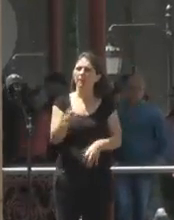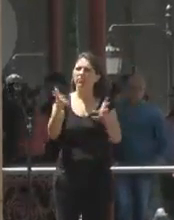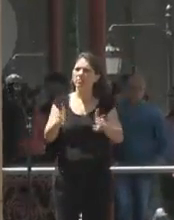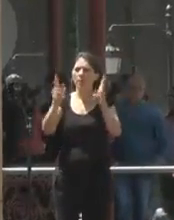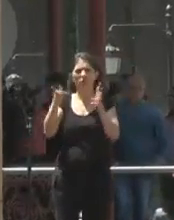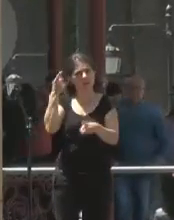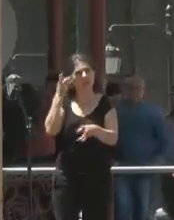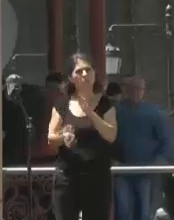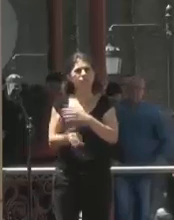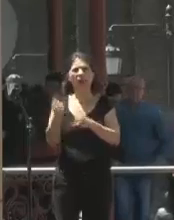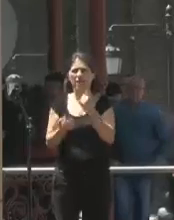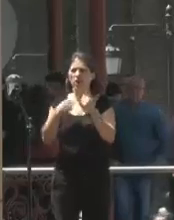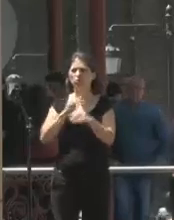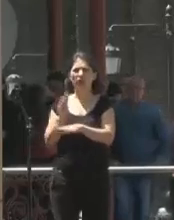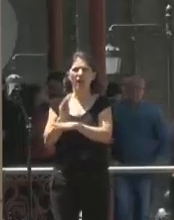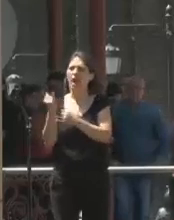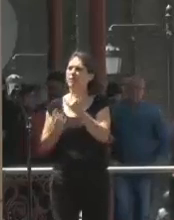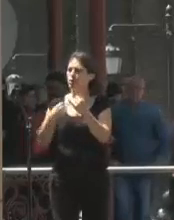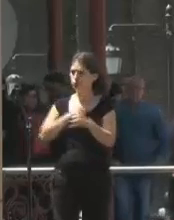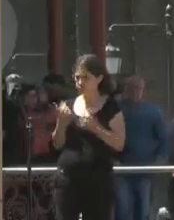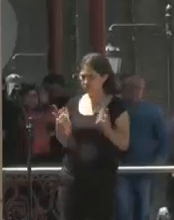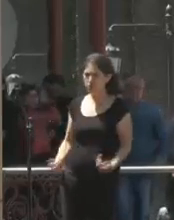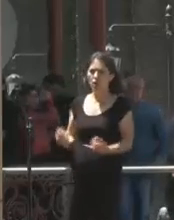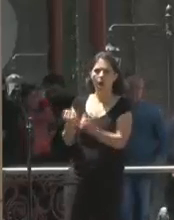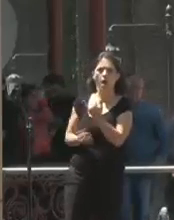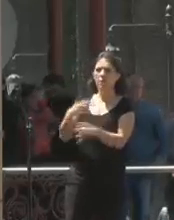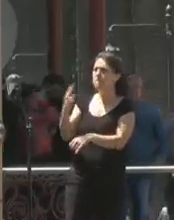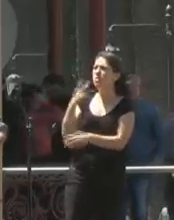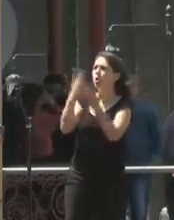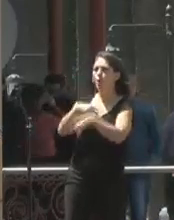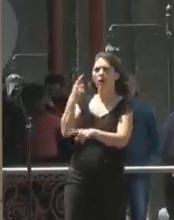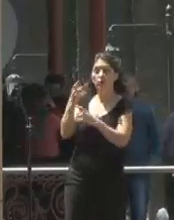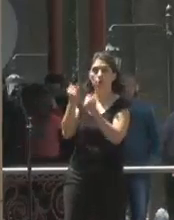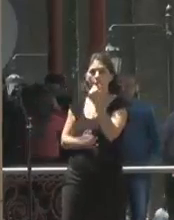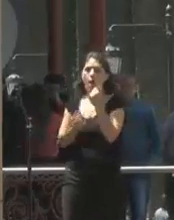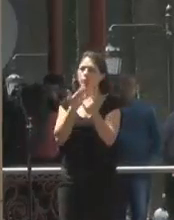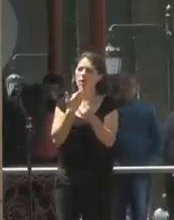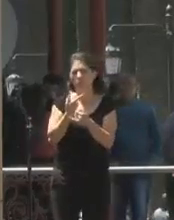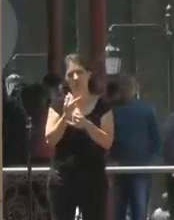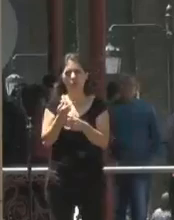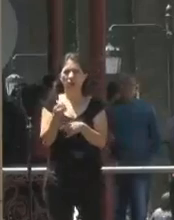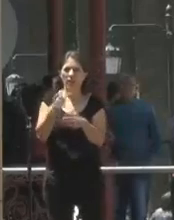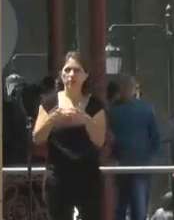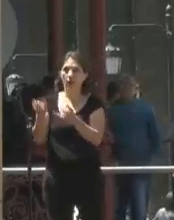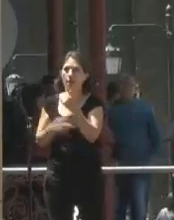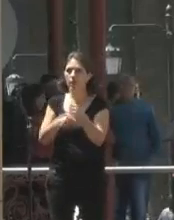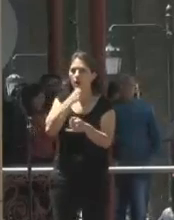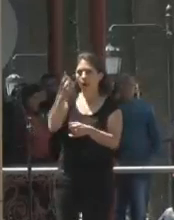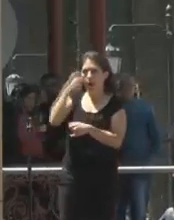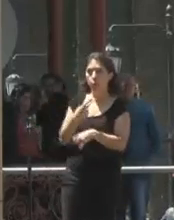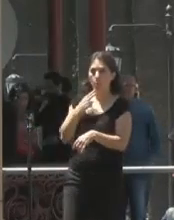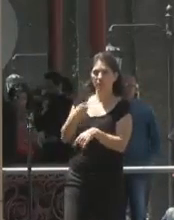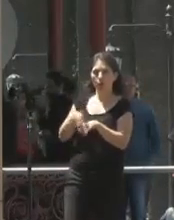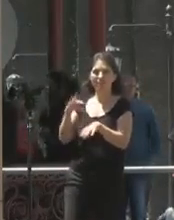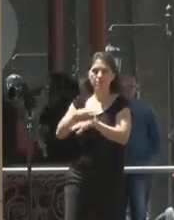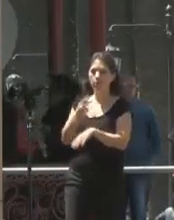democracia, garantizar que somos ciudadanos. Y los ciudadanos no tienen miedo a no llegar a fin de mes, no viven con miedo a que el abuelo se ponga enfermo, no viven